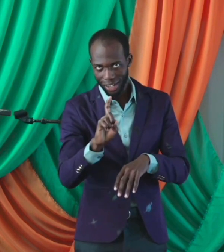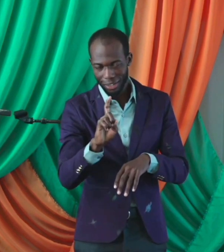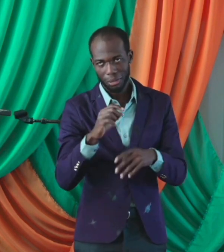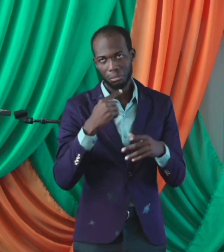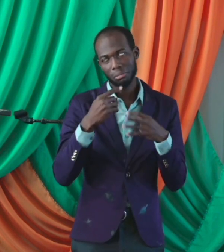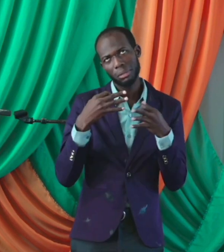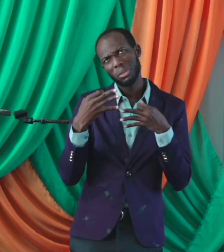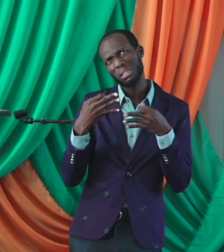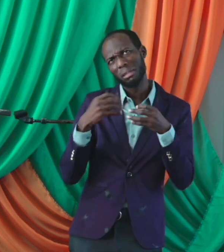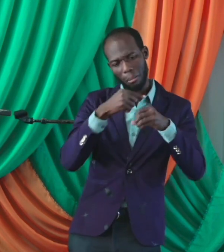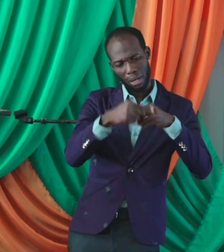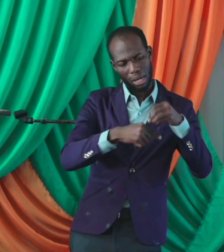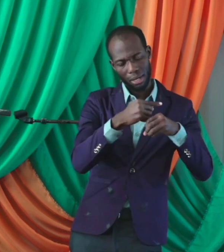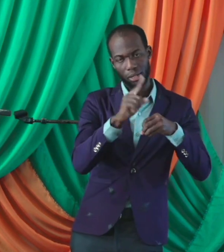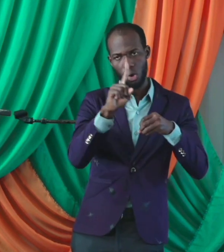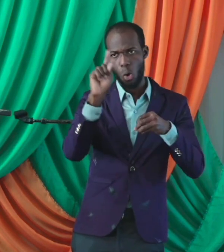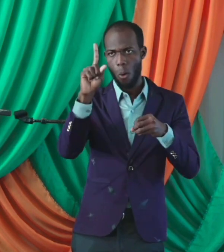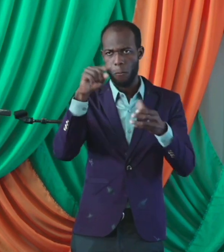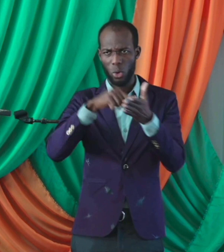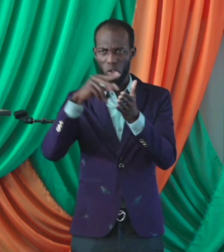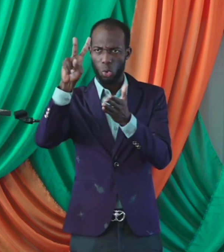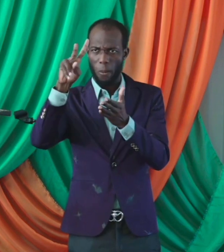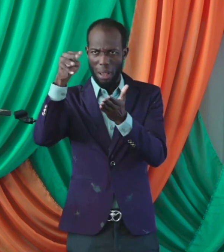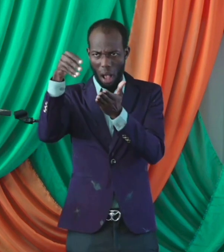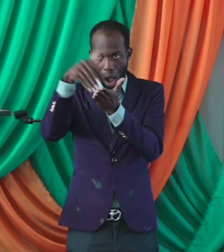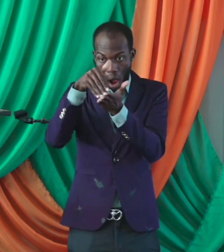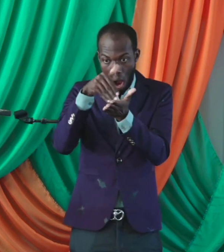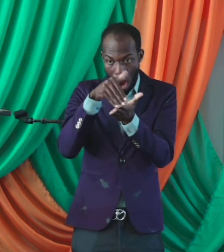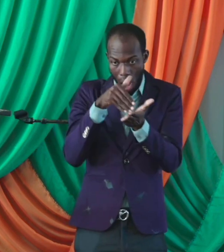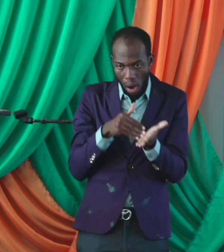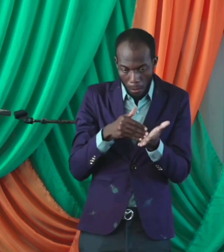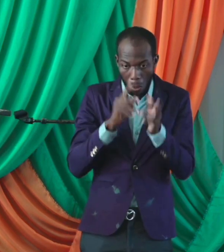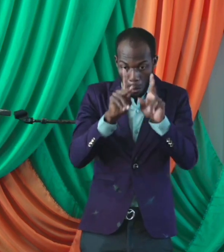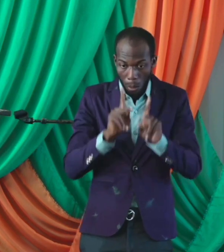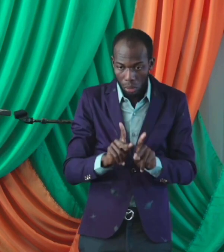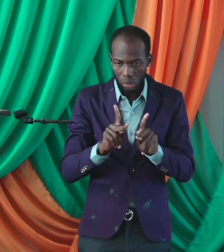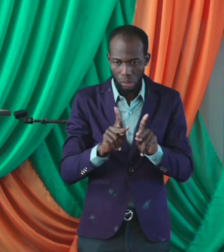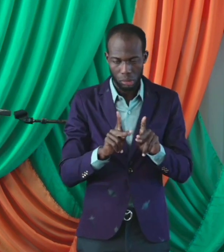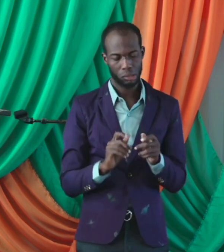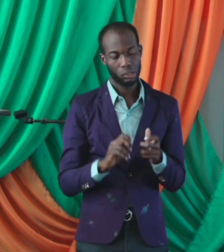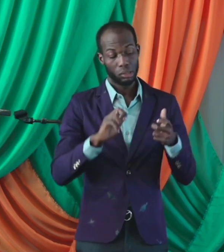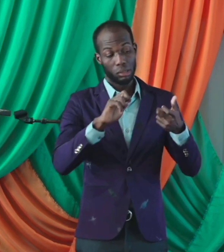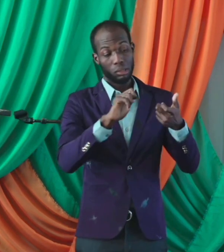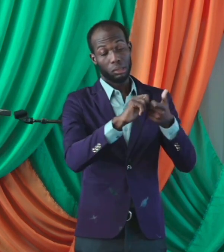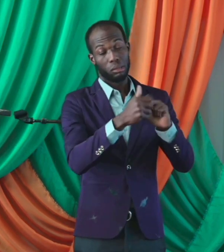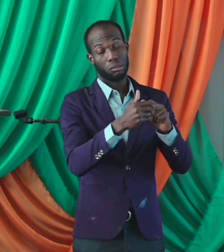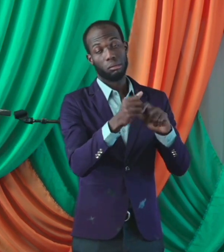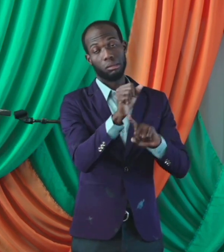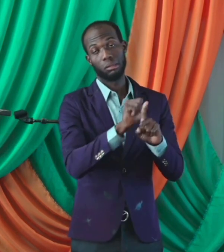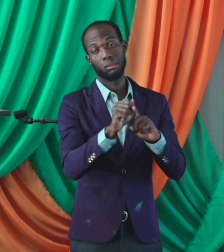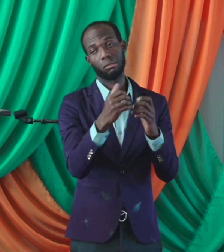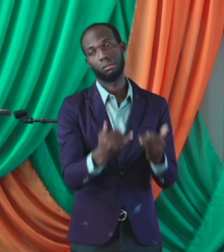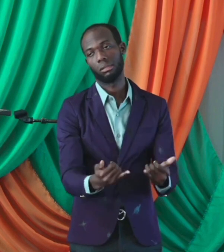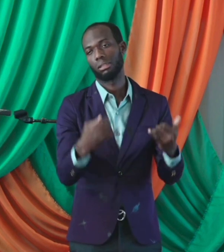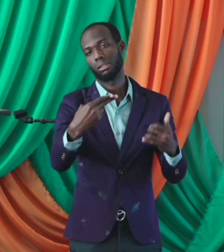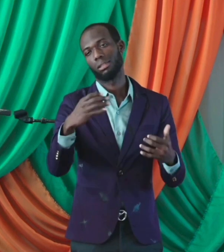nous avons dit dans la planète là, je dis, il y a 1.2 milliard, pas million, non, 1.2 milliard de monde qui dans la situation que nous avons dit là. Handicap